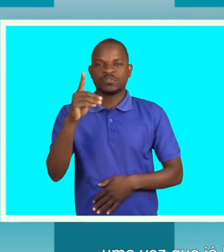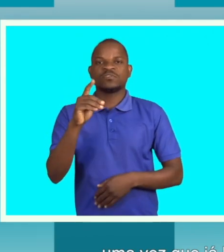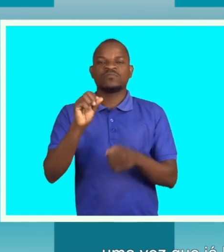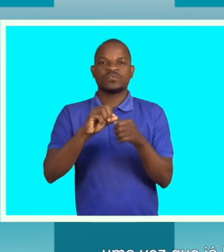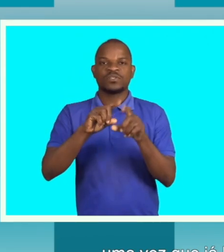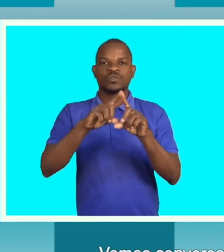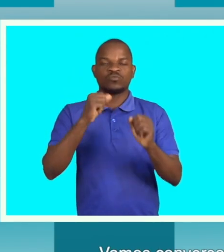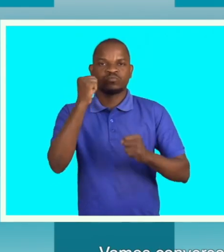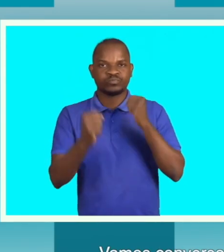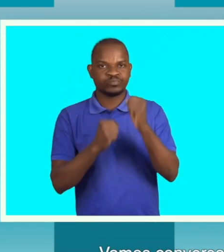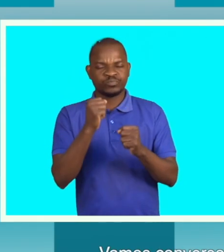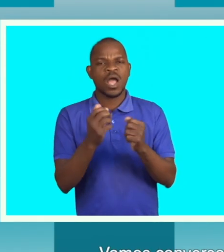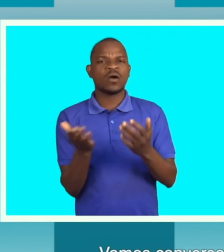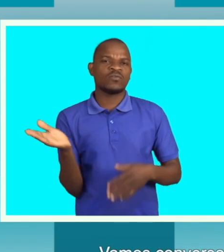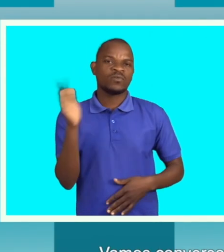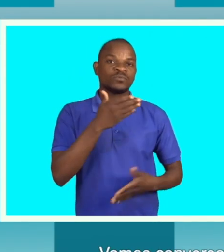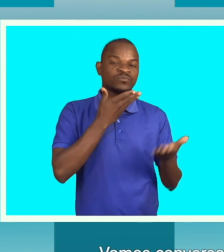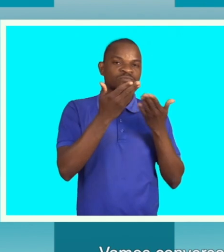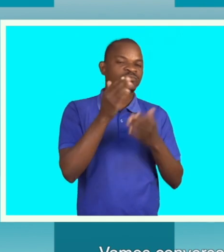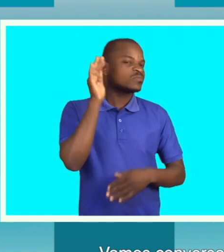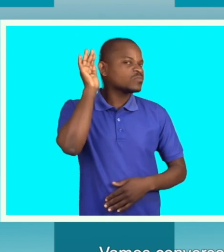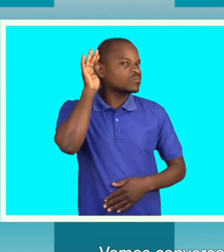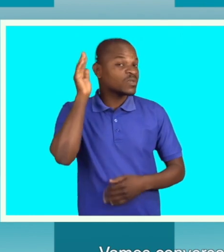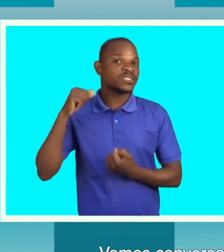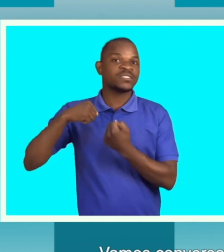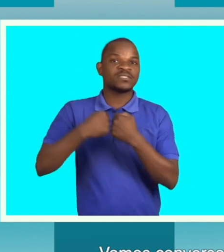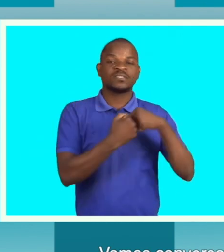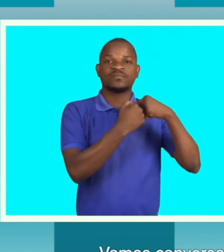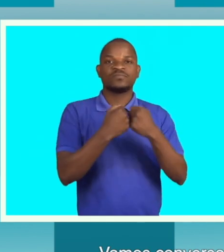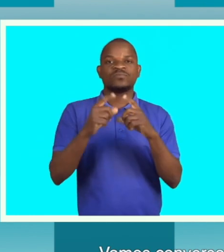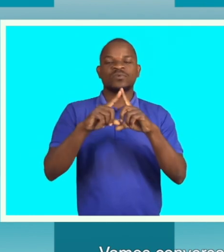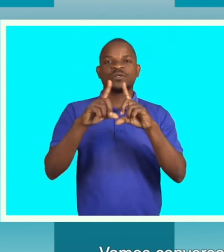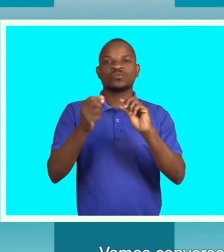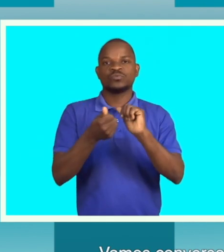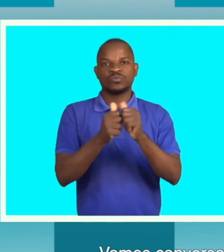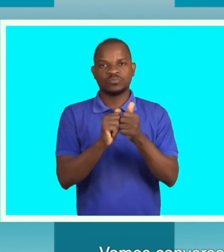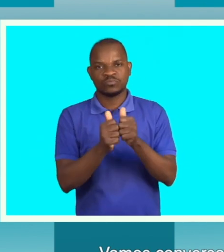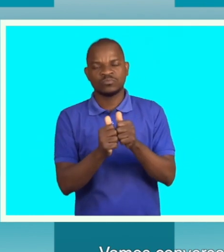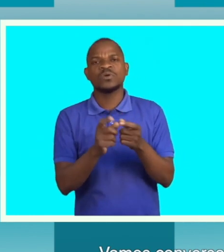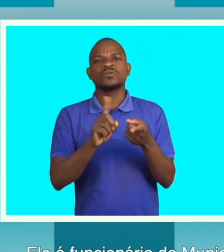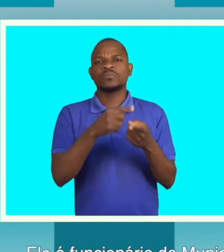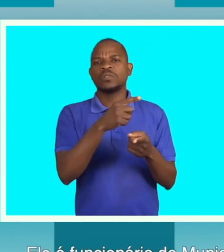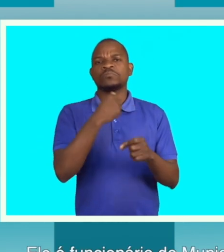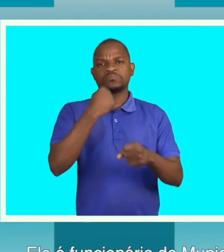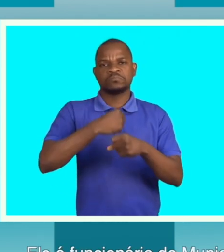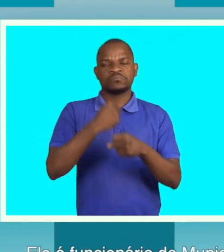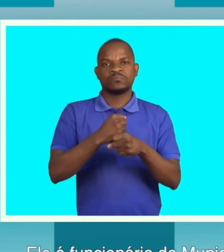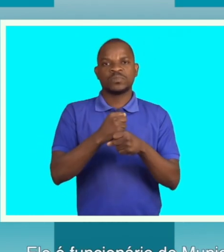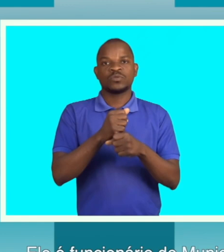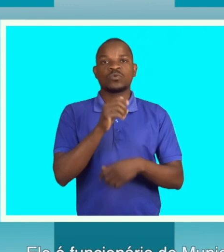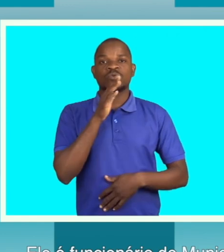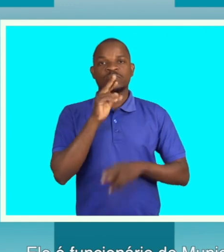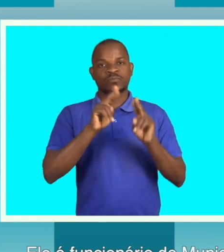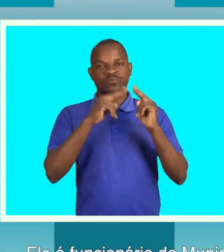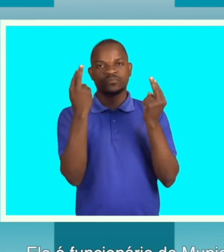atletismo Vamos conversar com ele Saber sobretudo Dos desafios A nível do desporto E não só Aliás Ele é funcionário Daqui